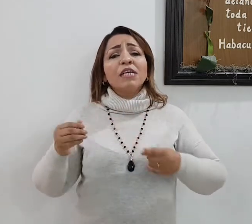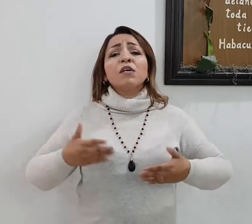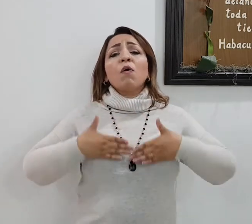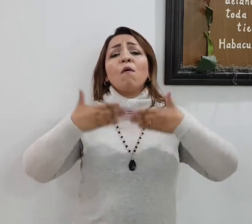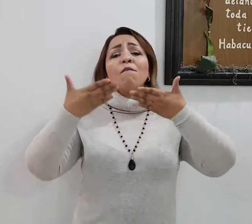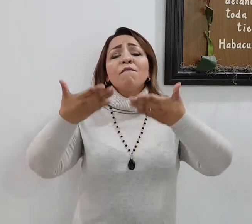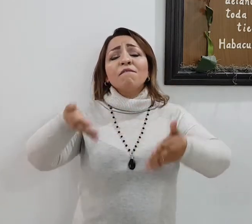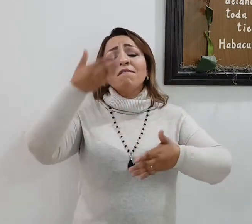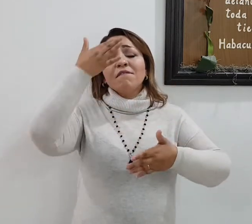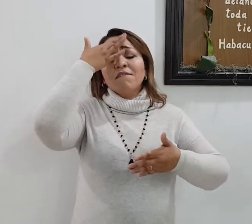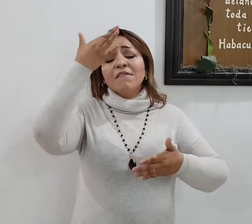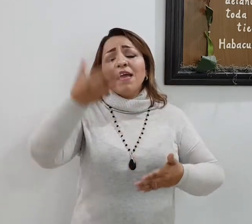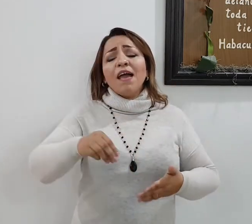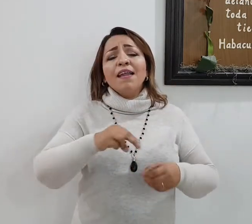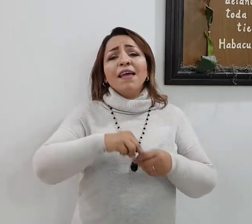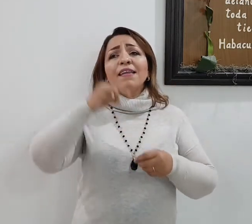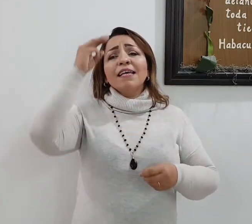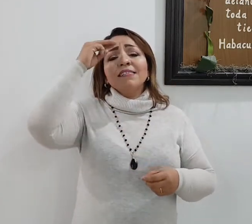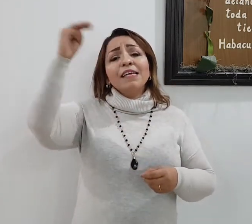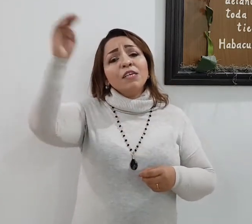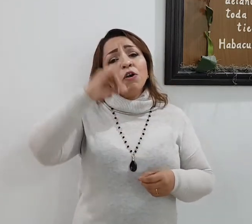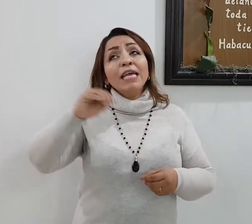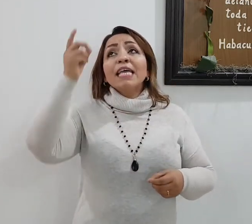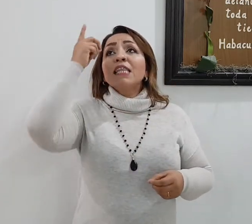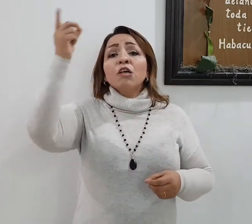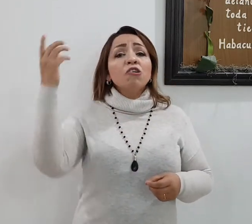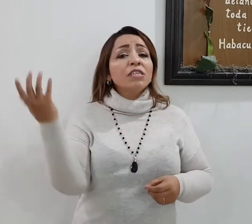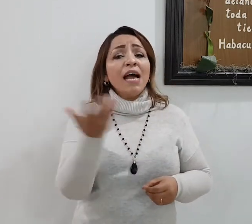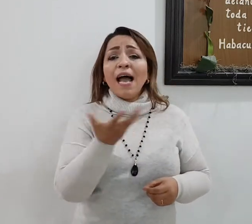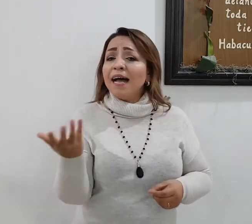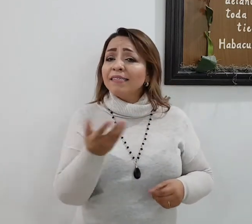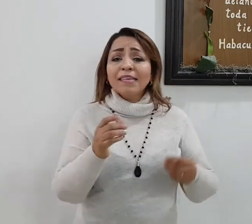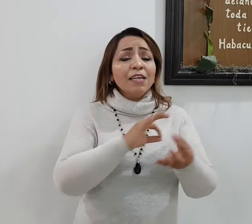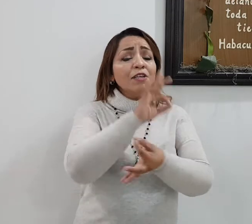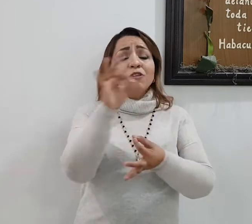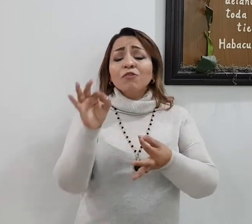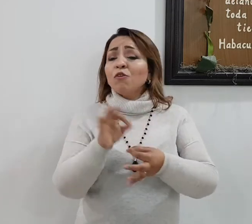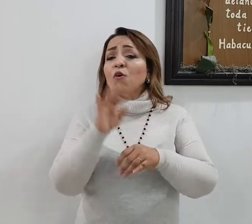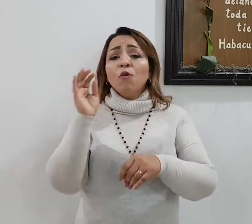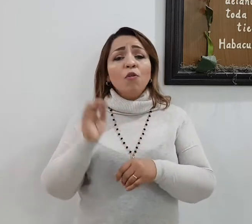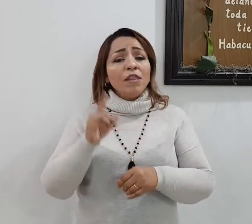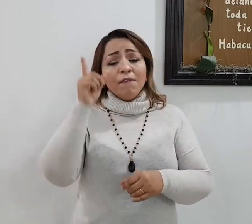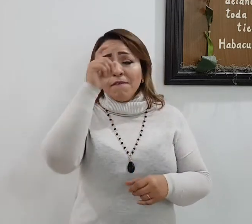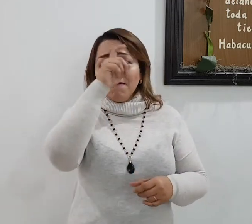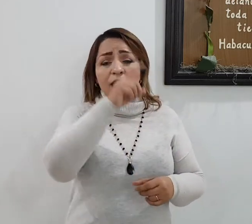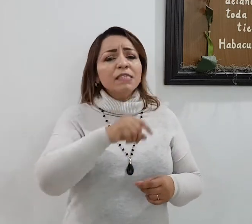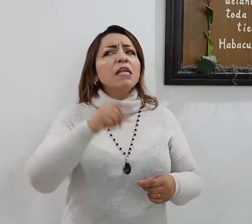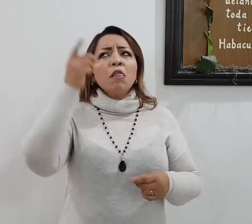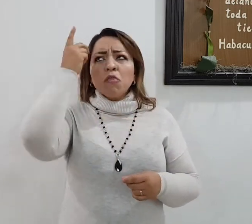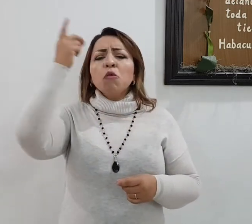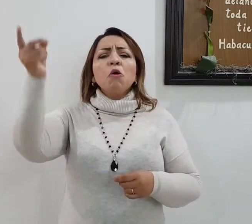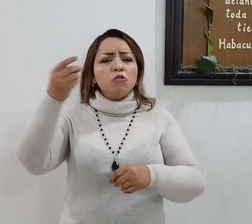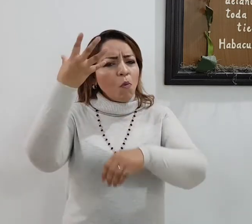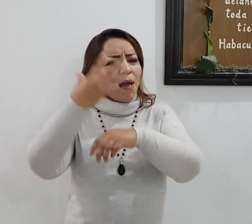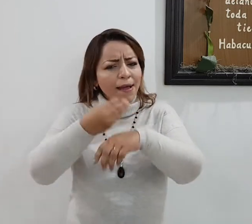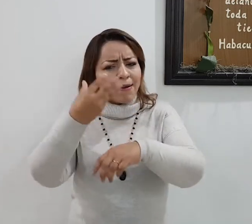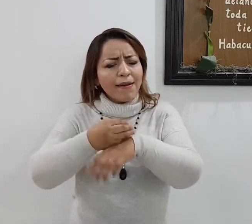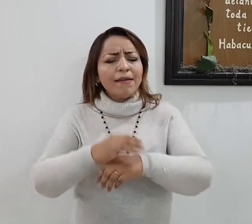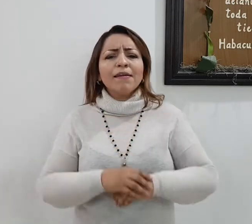difícil. A mí me gusta ilustrar eso con ese pasaje de cuando Jesús va y resucita a Lázaro. ¿Se acuerdan?